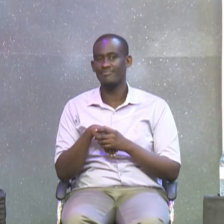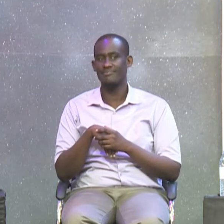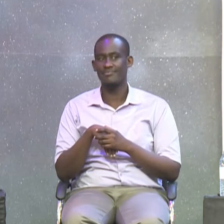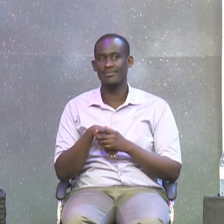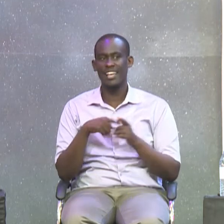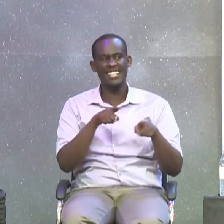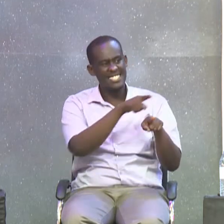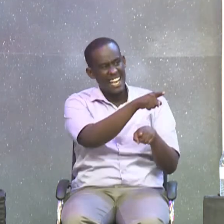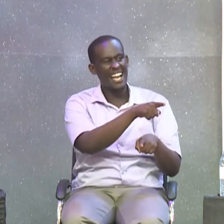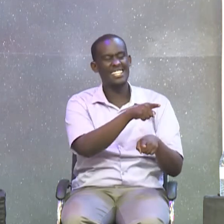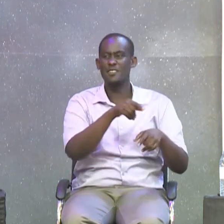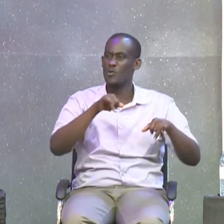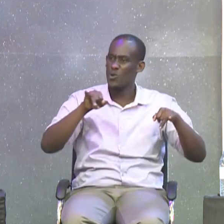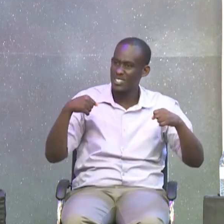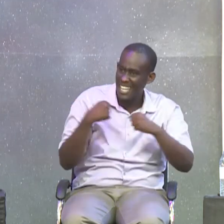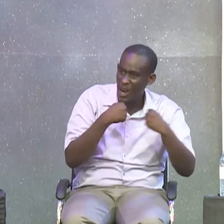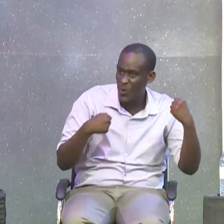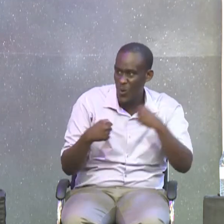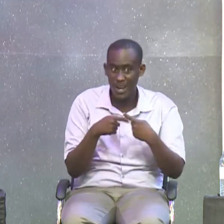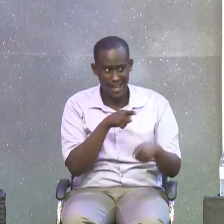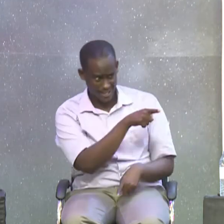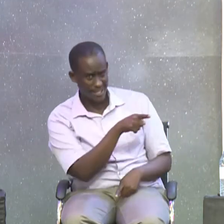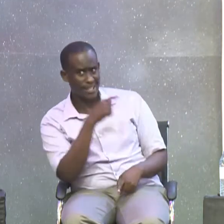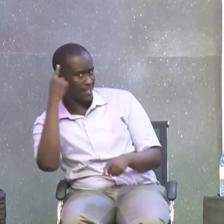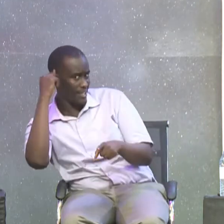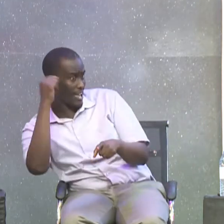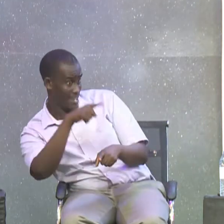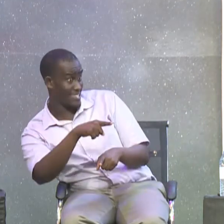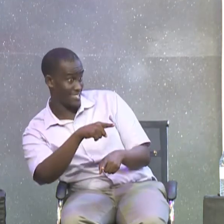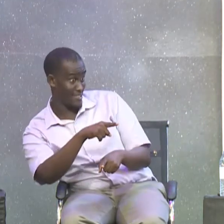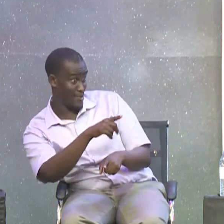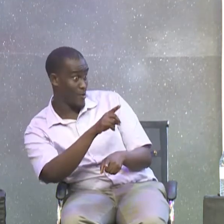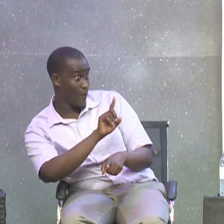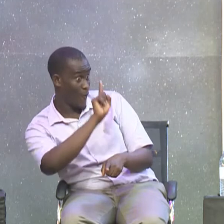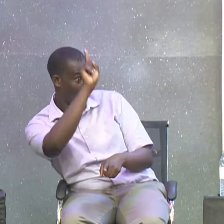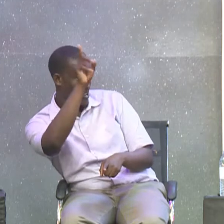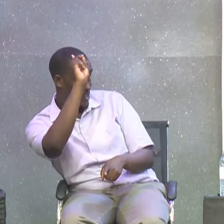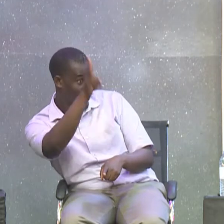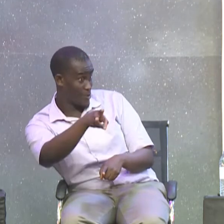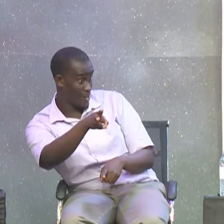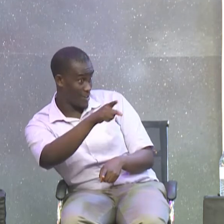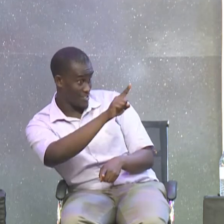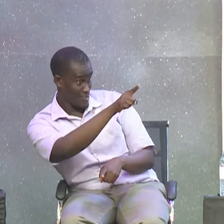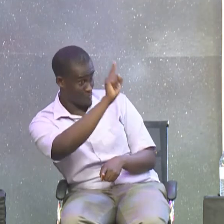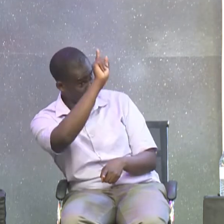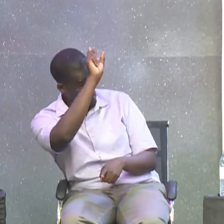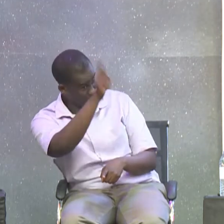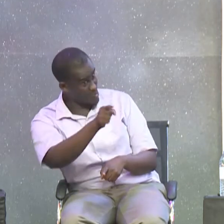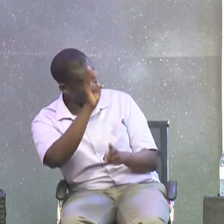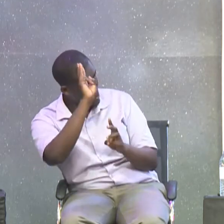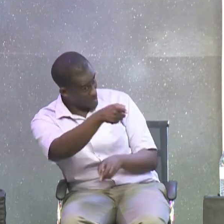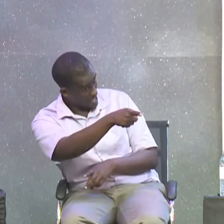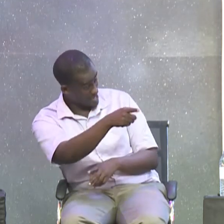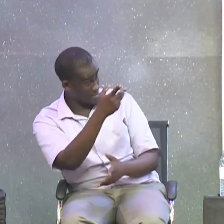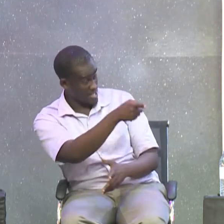kitegeeza nkyali mu lutalo sebo naye nga atlisti ojja tuuka te saidi eye yakkono tetugyetaagira nkyali mu